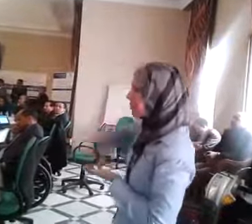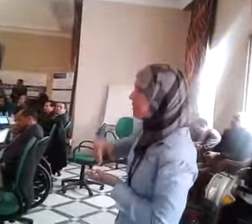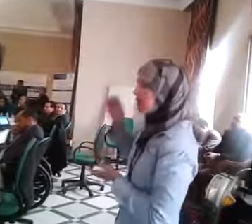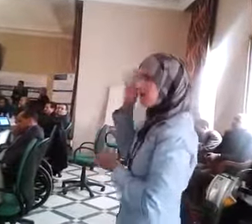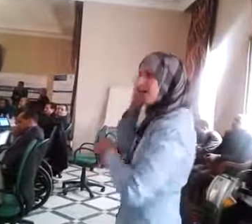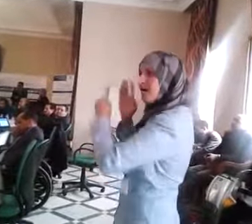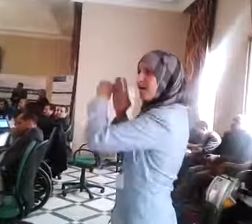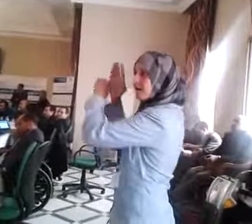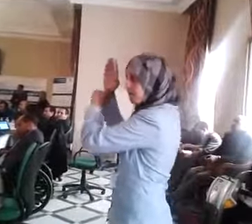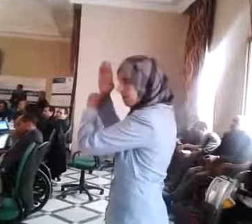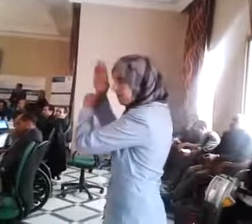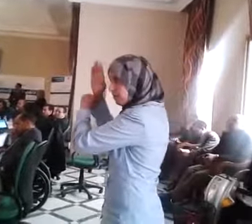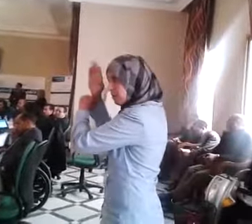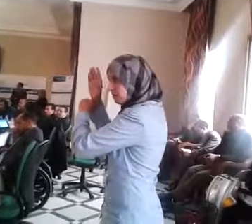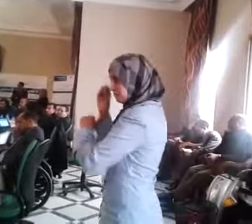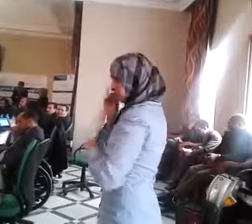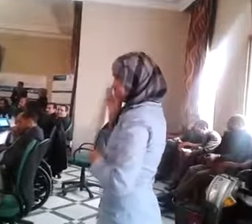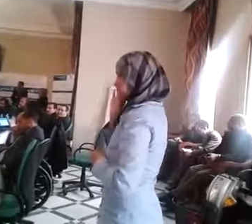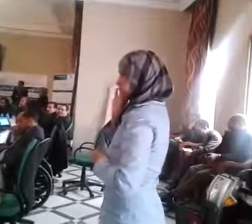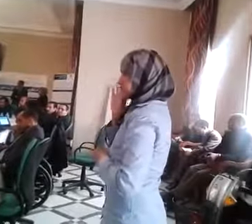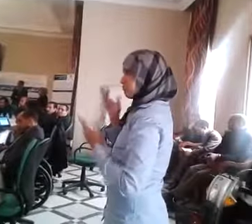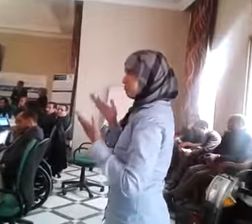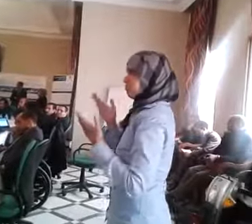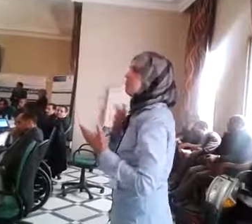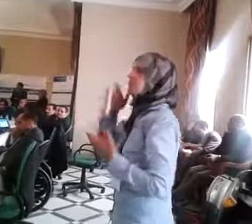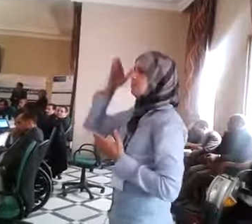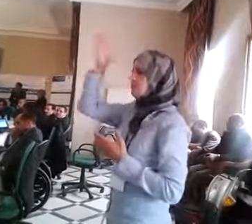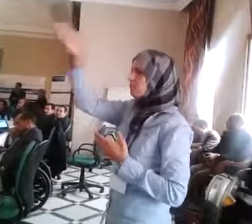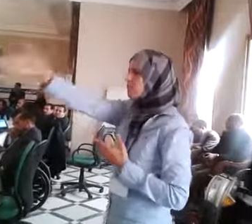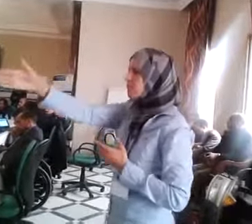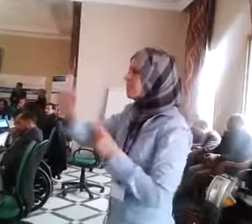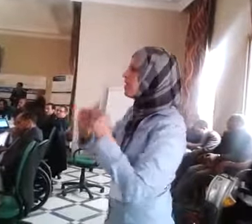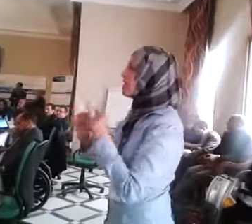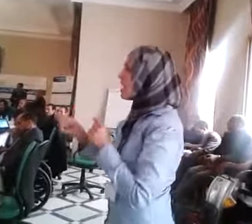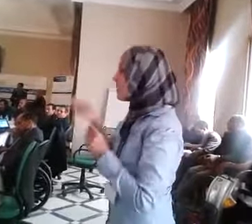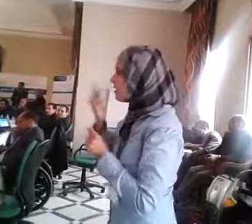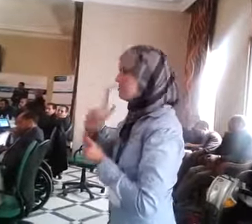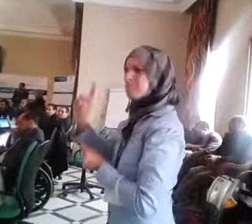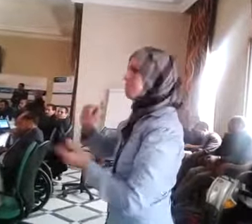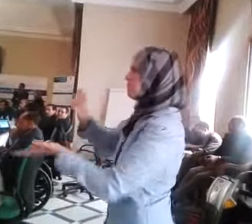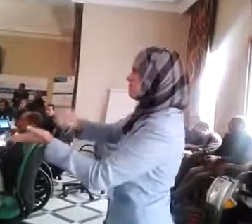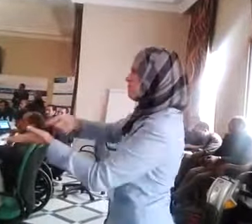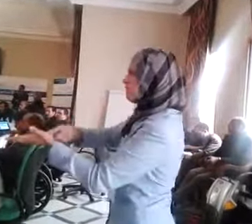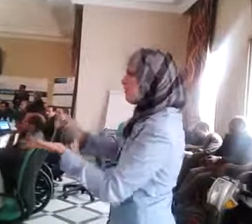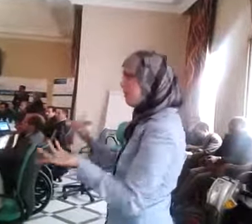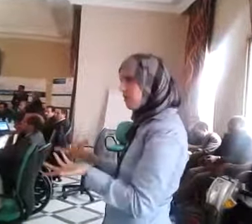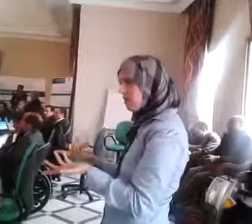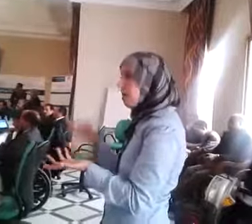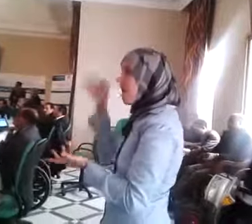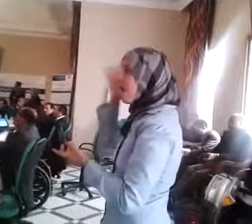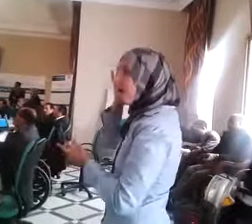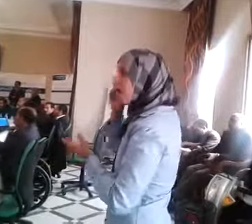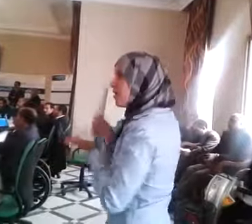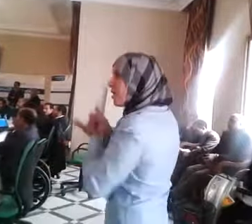الإيجابي إذن إذا بغينا فعلا يتنموا الأشخاص لوضعيات العاقة